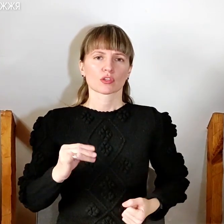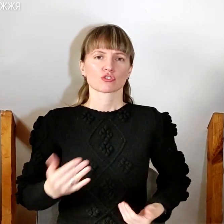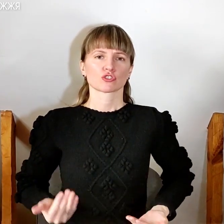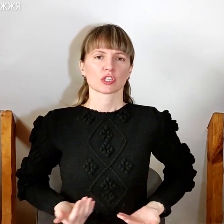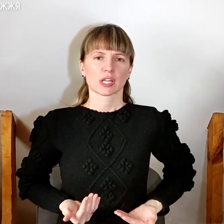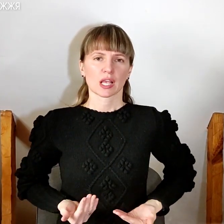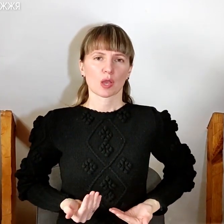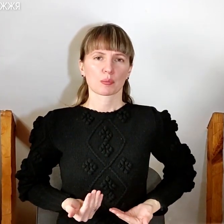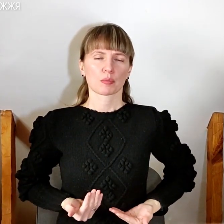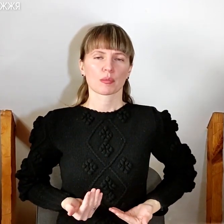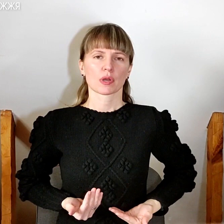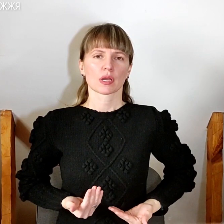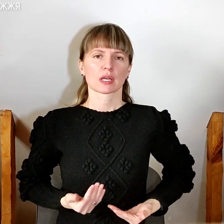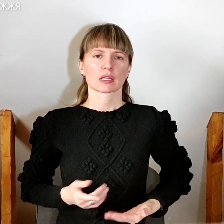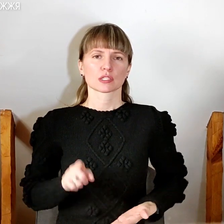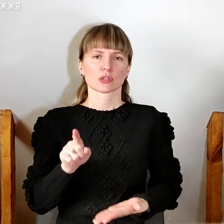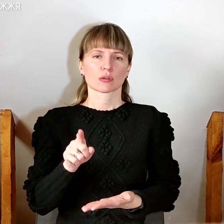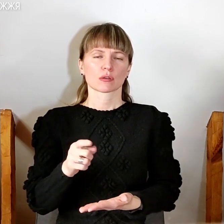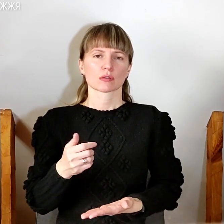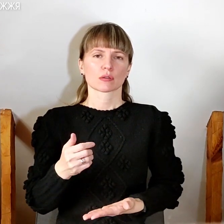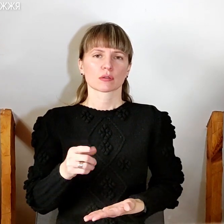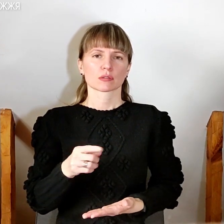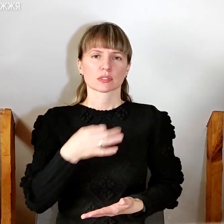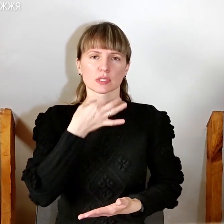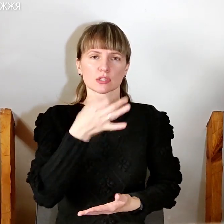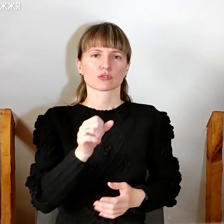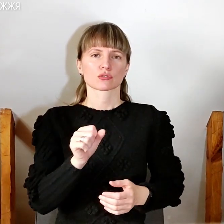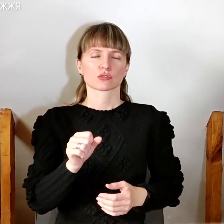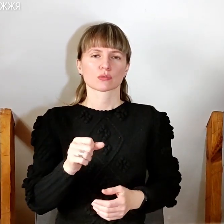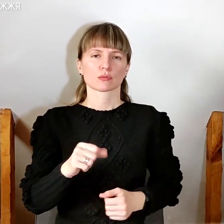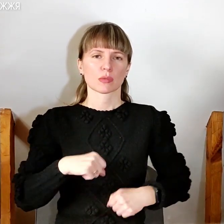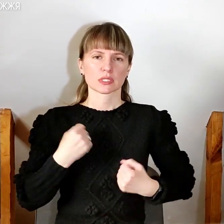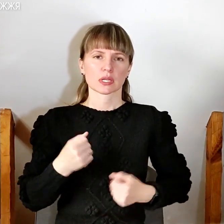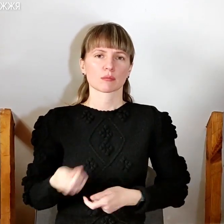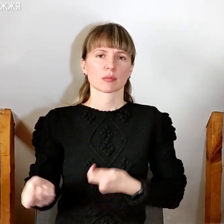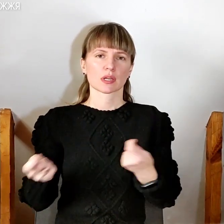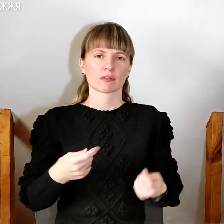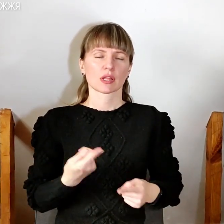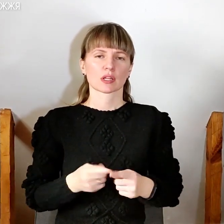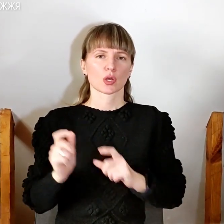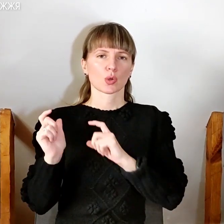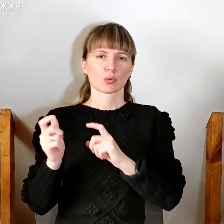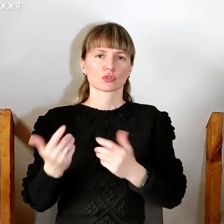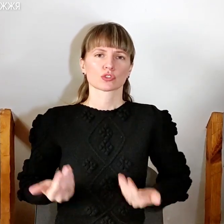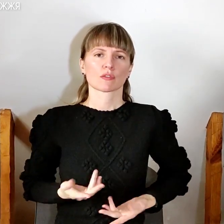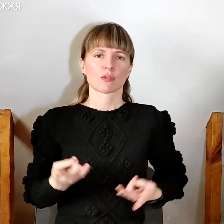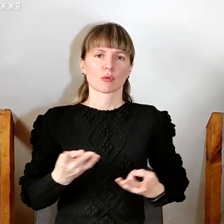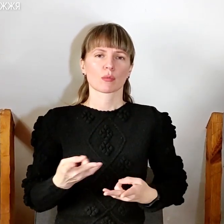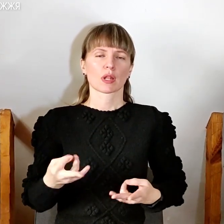навіть, зобов'язався доставити цей вантаж, життєво необхідний вантаж для пацієнтів обласної лікарні.